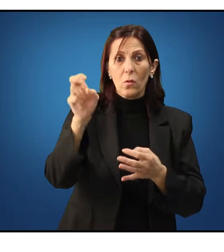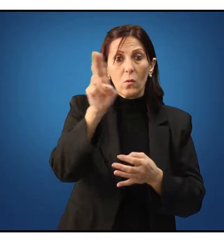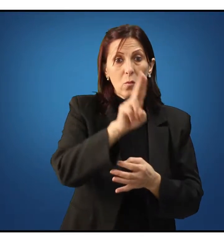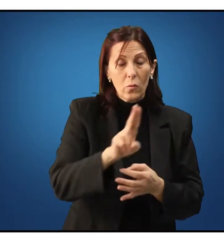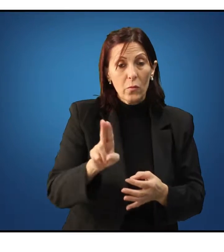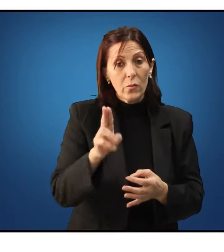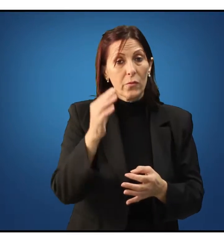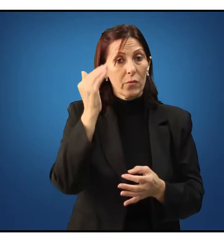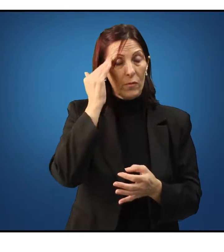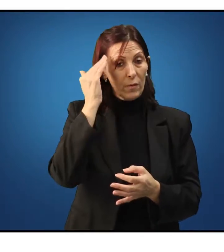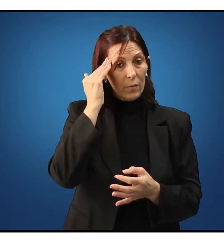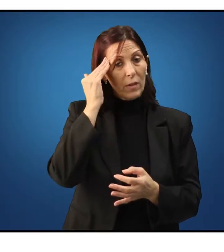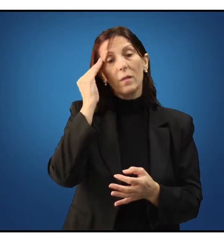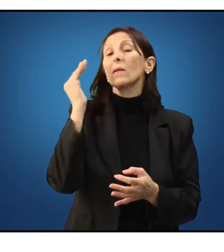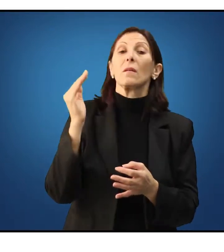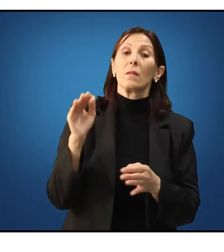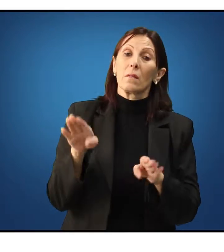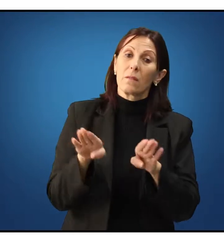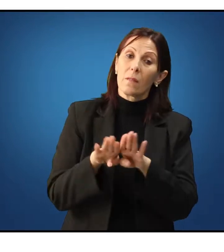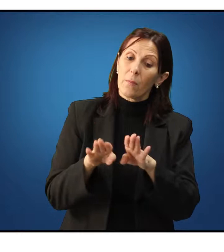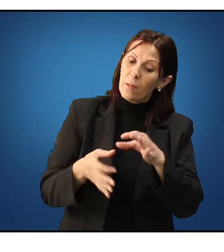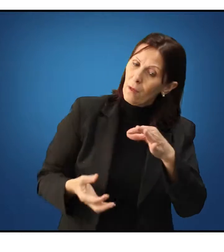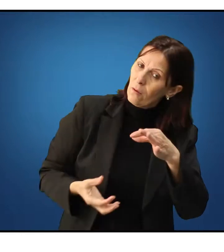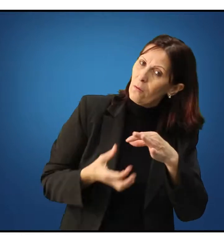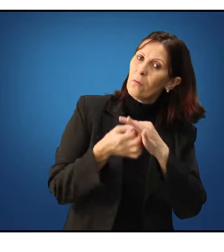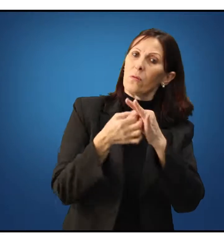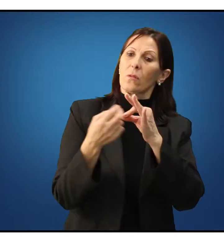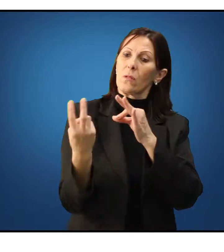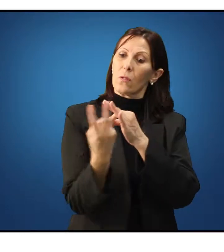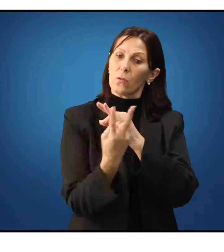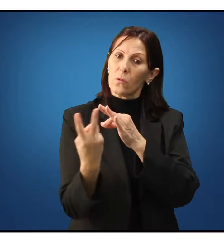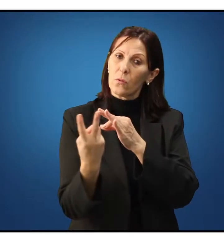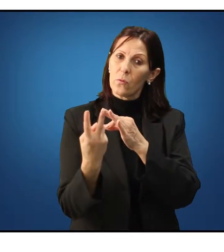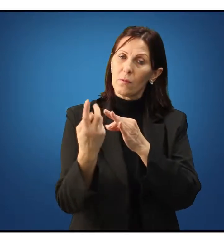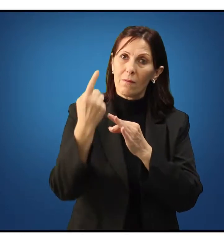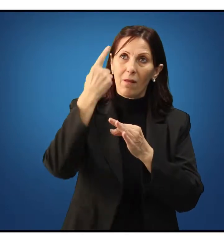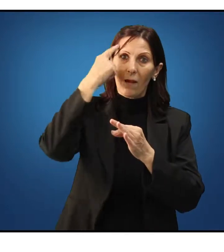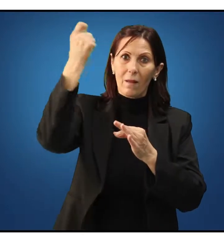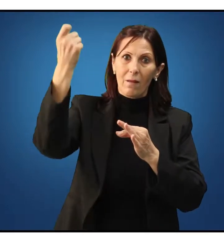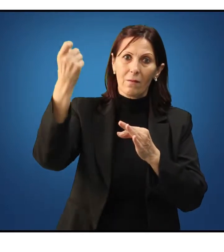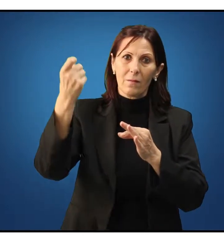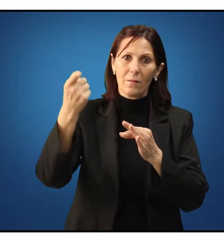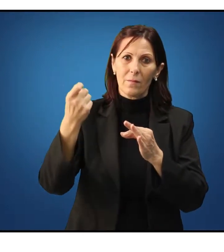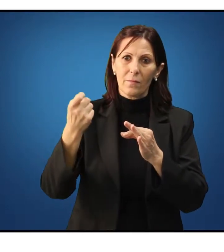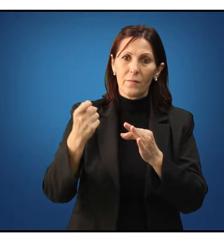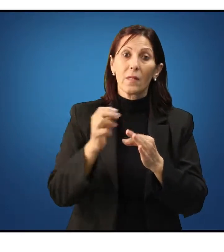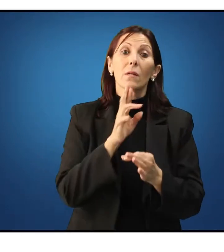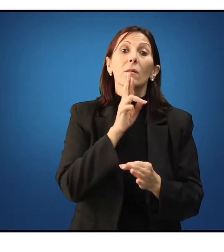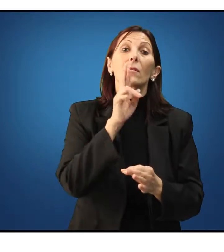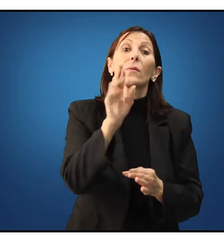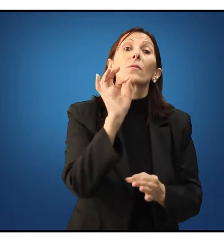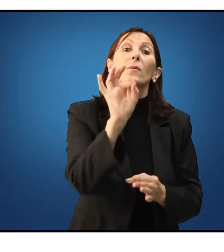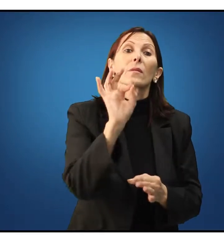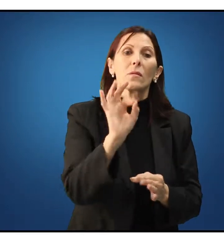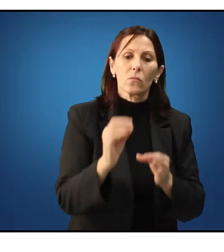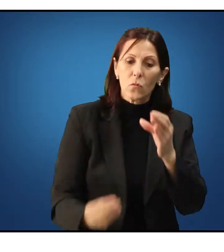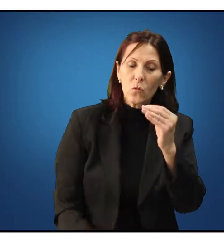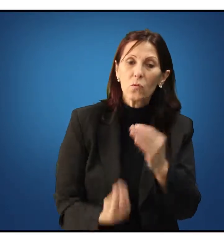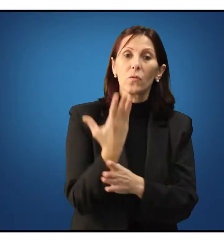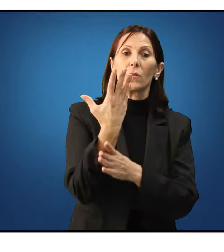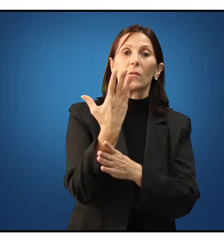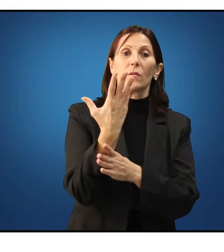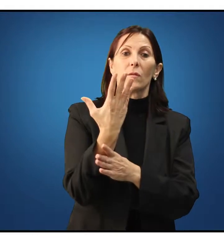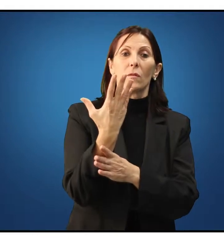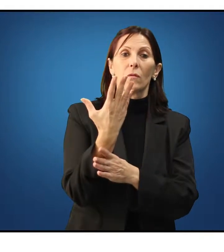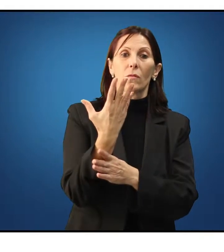saber, e a junção dessas concepções resulta no surgimento de uma nova forma de